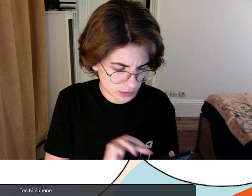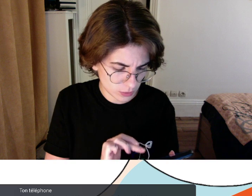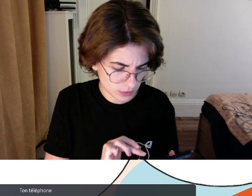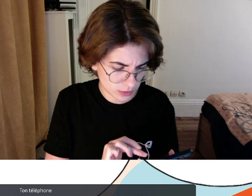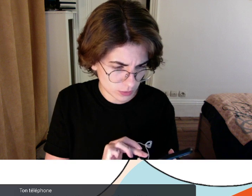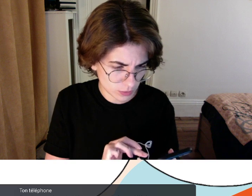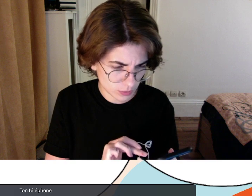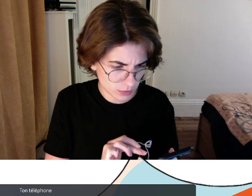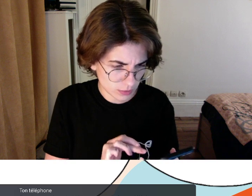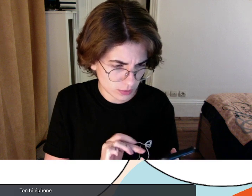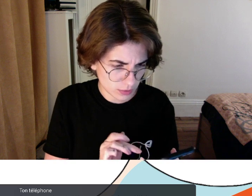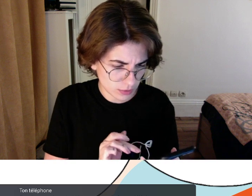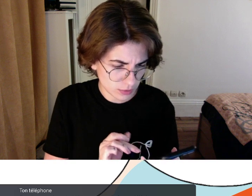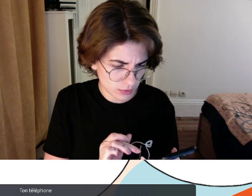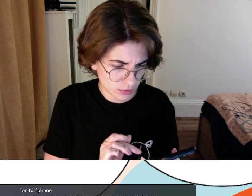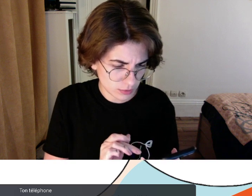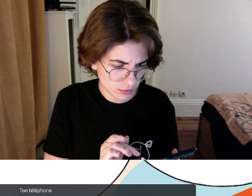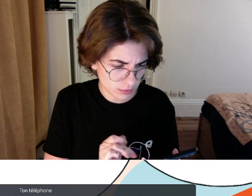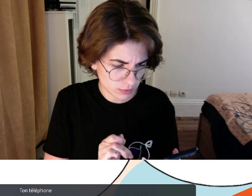C'est où?